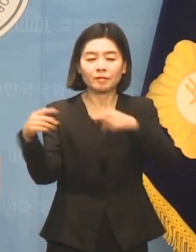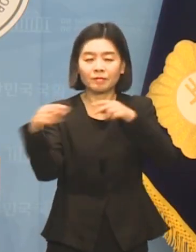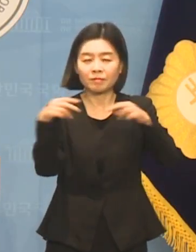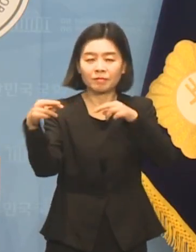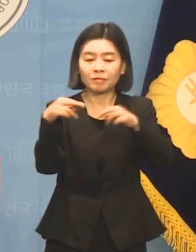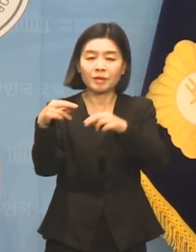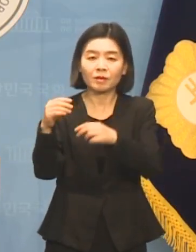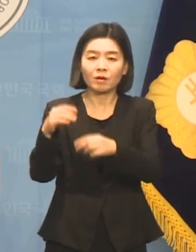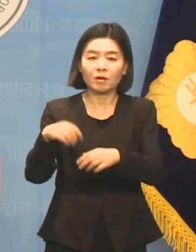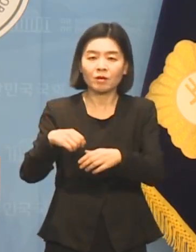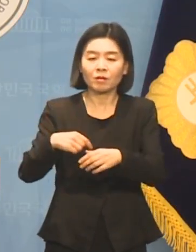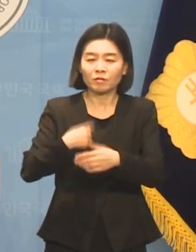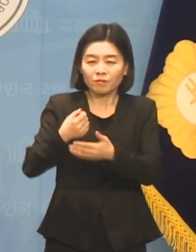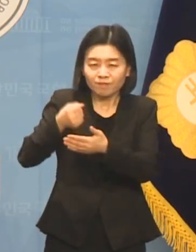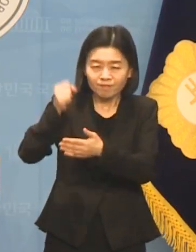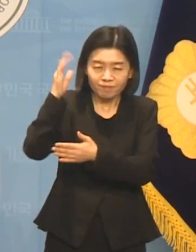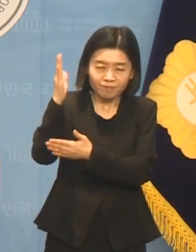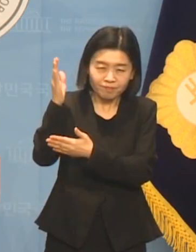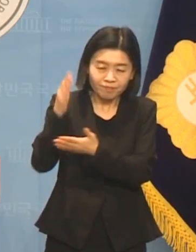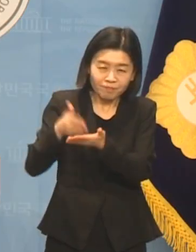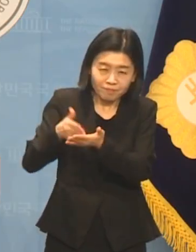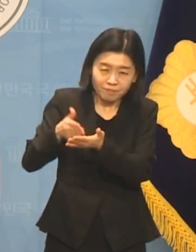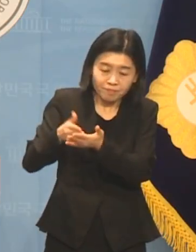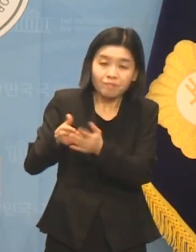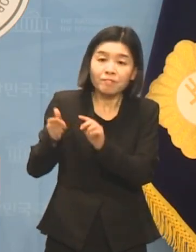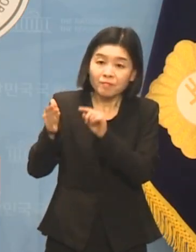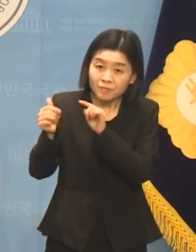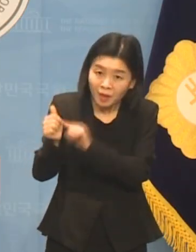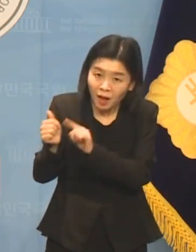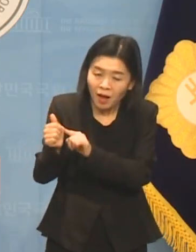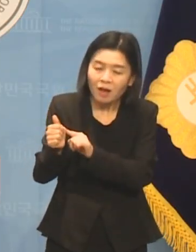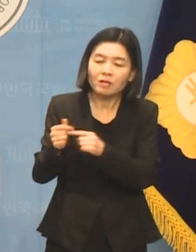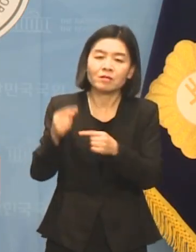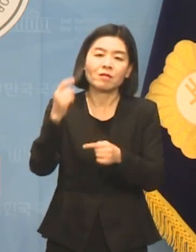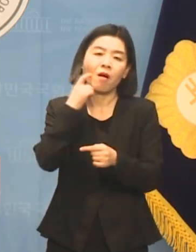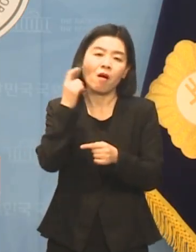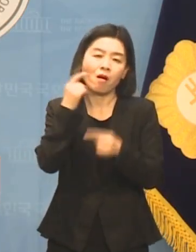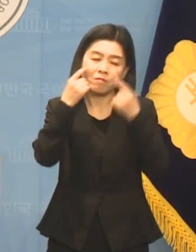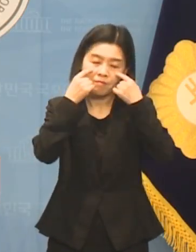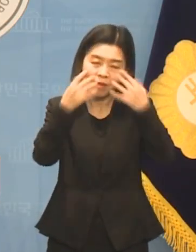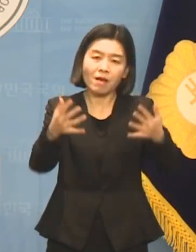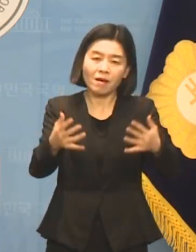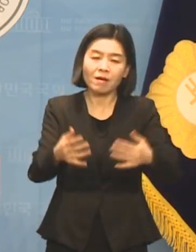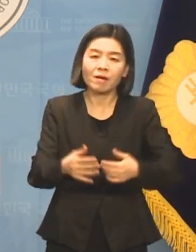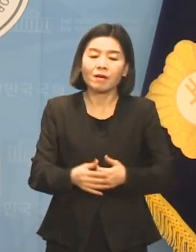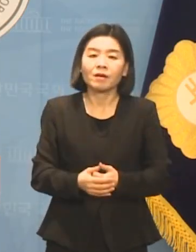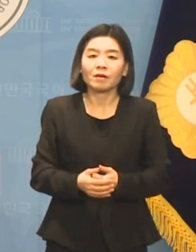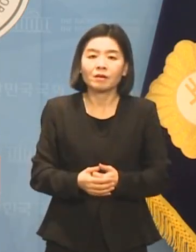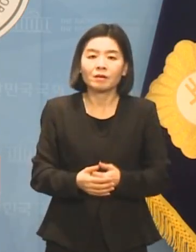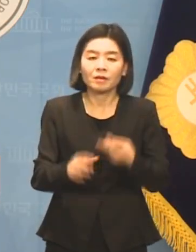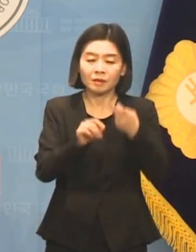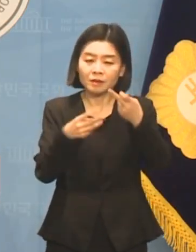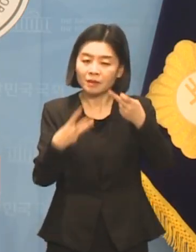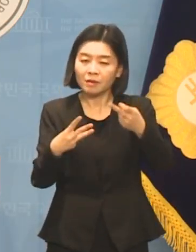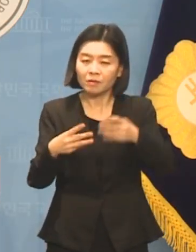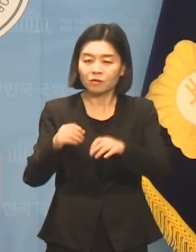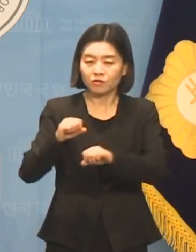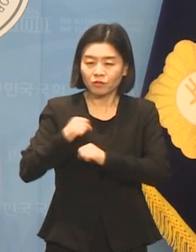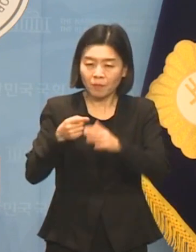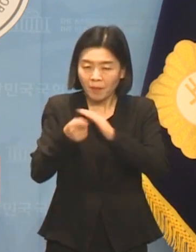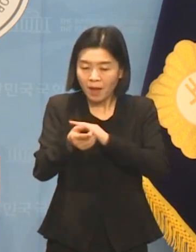주장한 바가 있습니다. 하지만 이는 명백한 거짓말이며 악의적인 거짓 선동입니다. 12.3 계엄